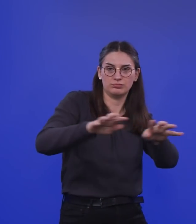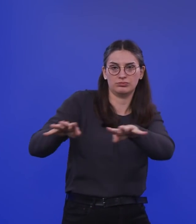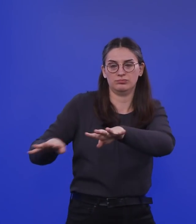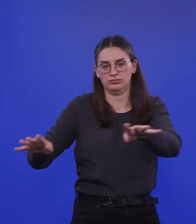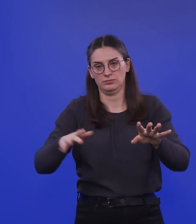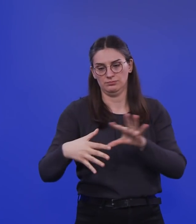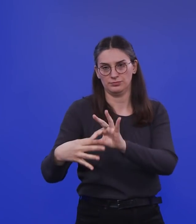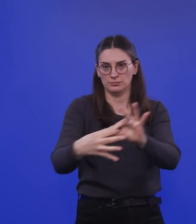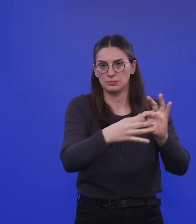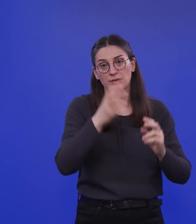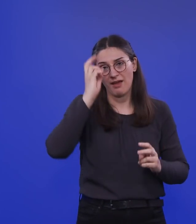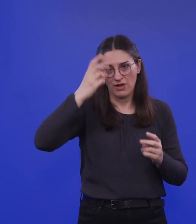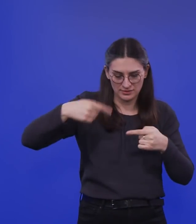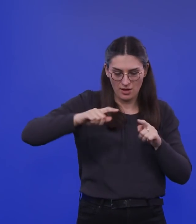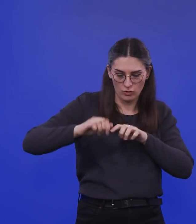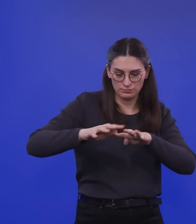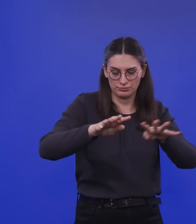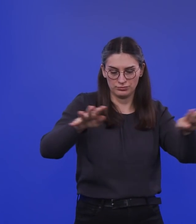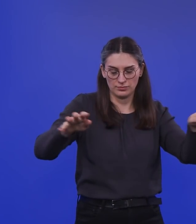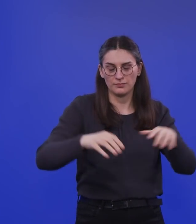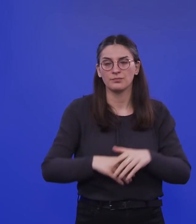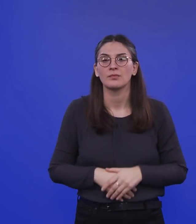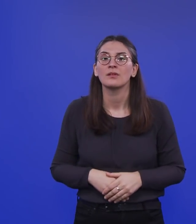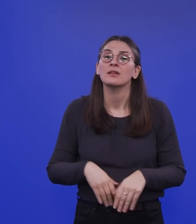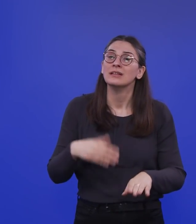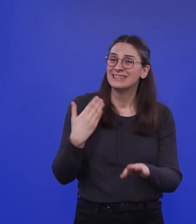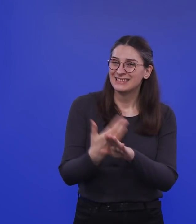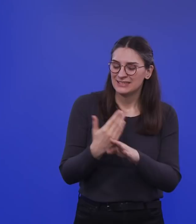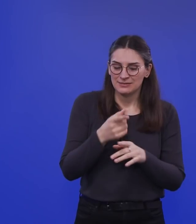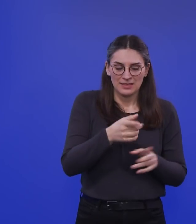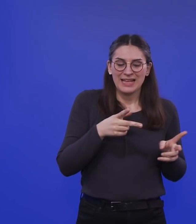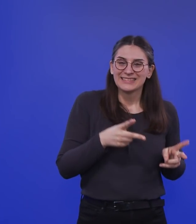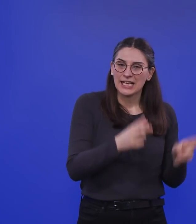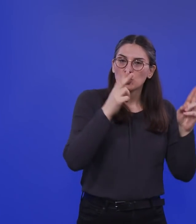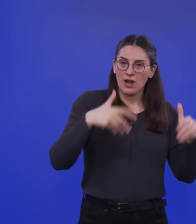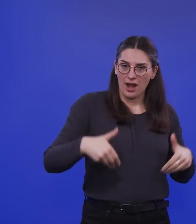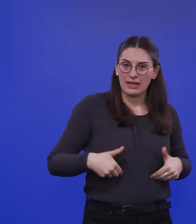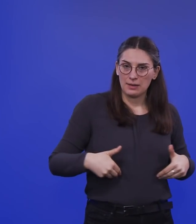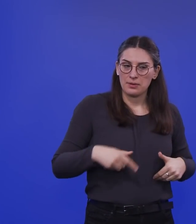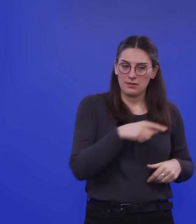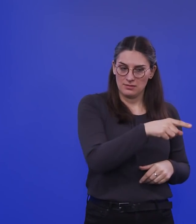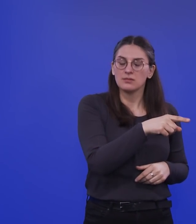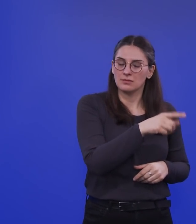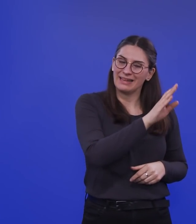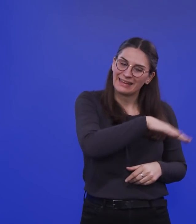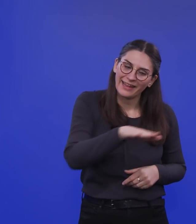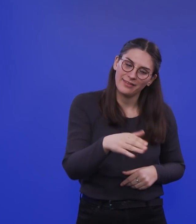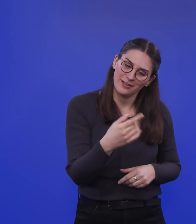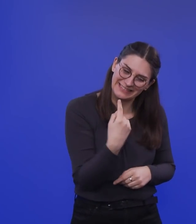Erwachsenen-Jahrgänge. Und in dem Sinne sind dort bei der saisonalen Grippe die Kinder der Treiber des Geschehens.